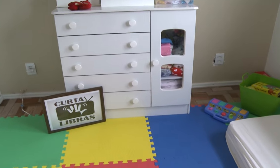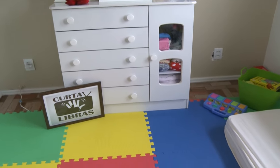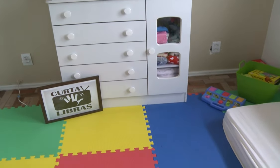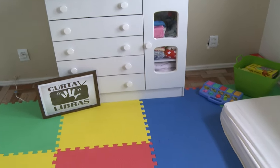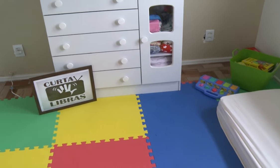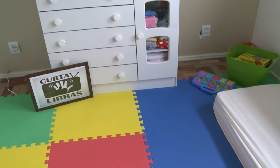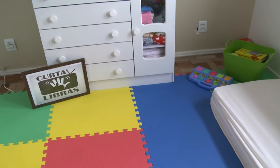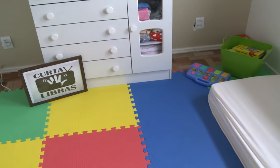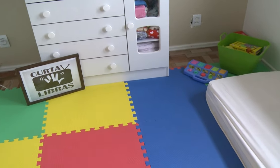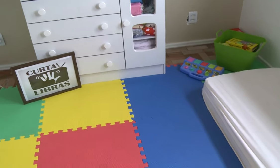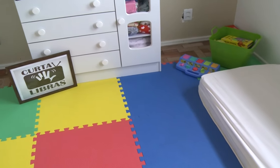Amém.